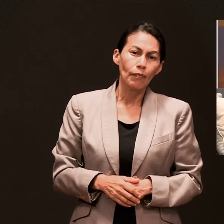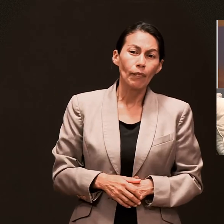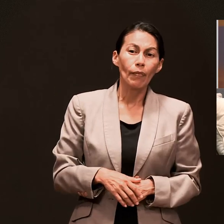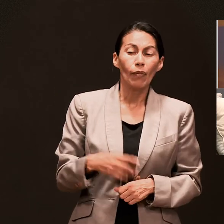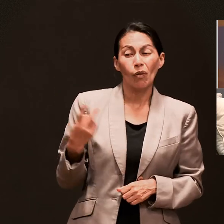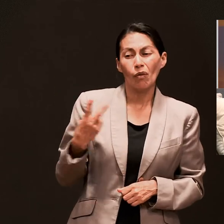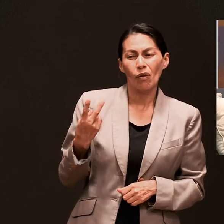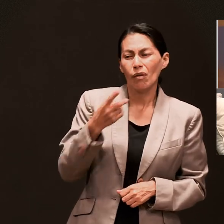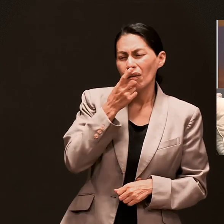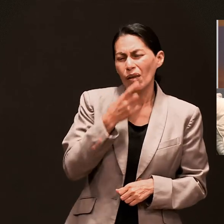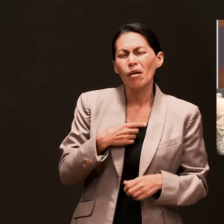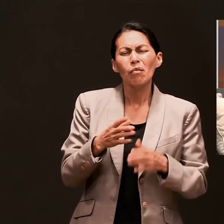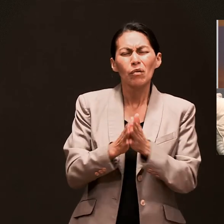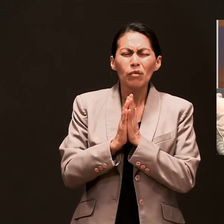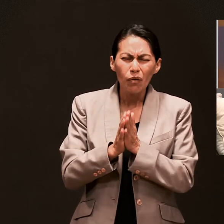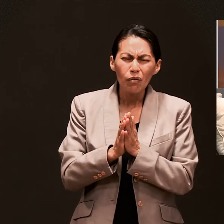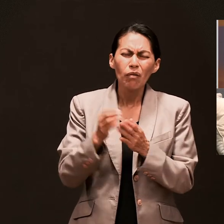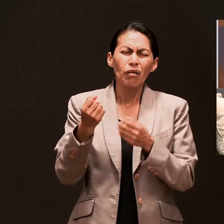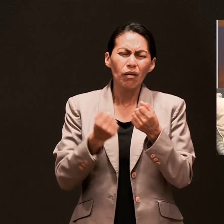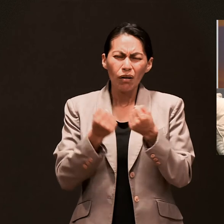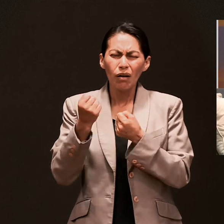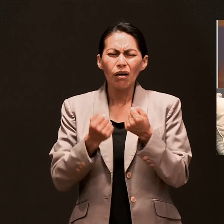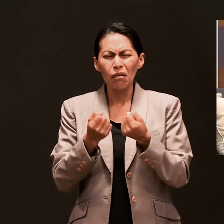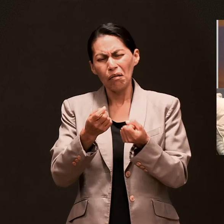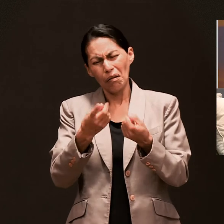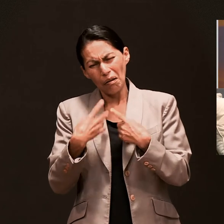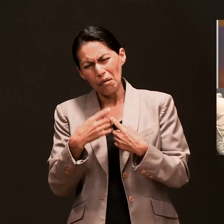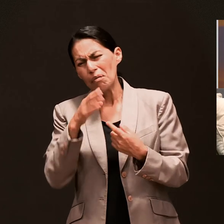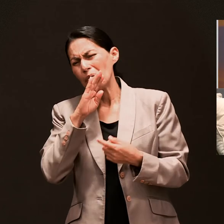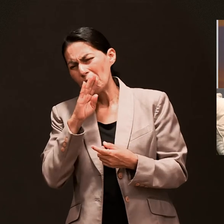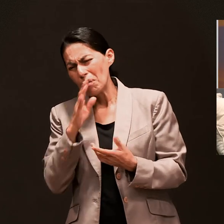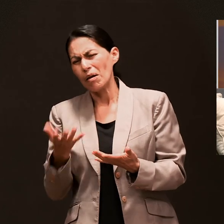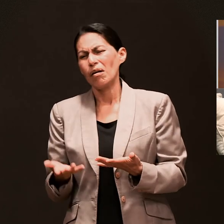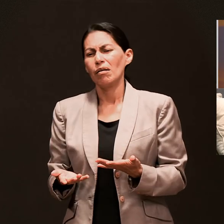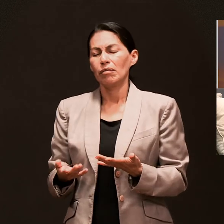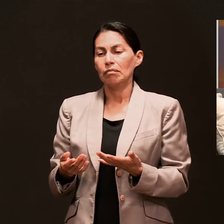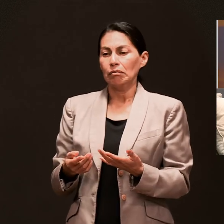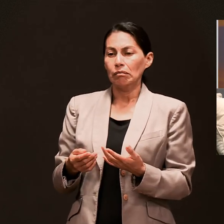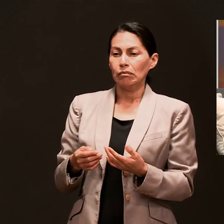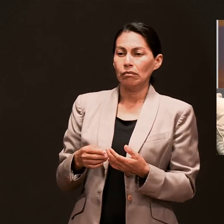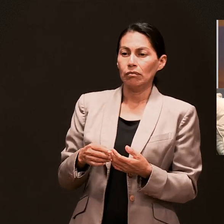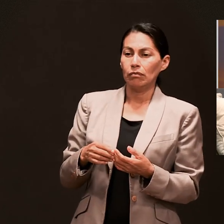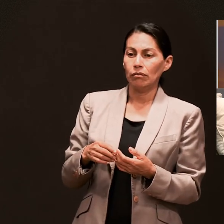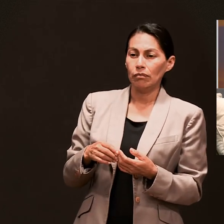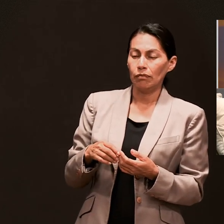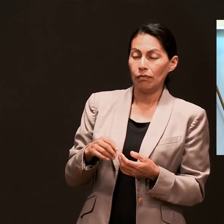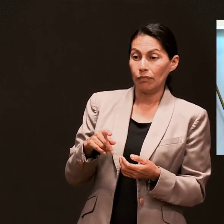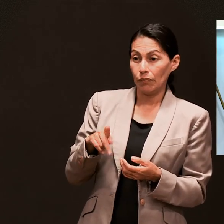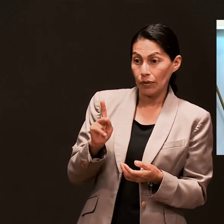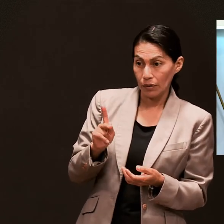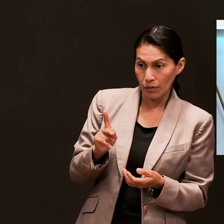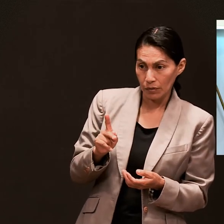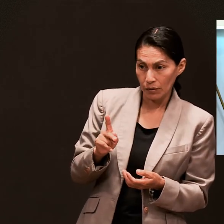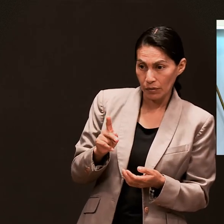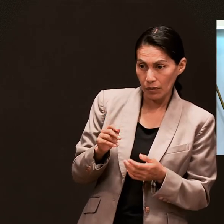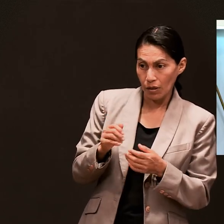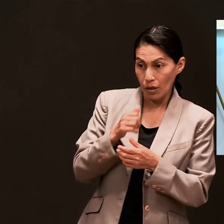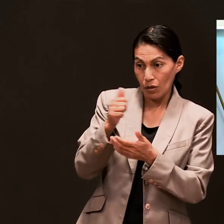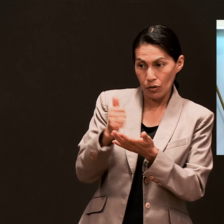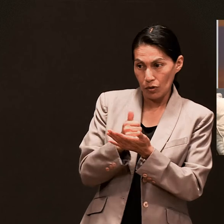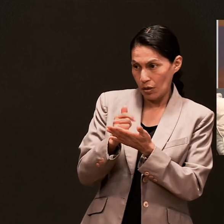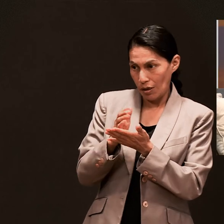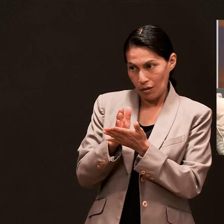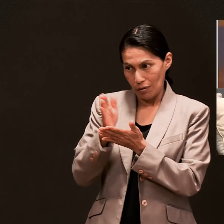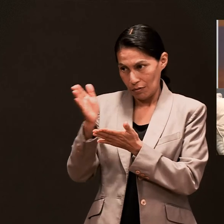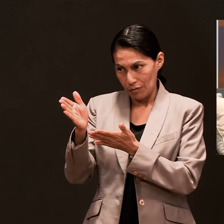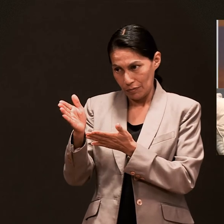no y ellos mismos decía ay mamá mejor déjanos el carro mi hijo por manejarnos pero en la ciudad no